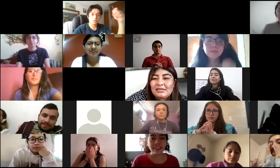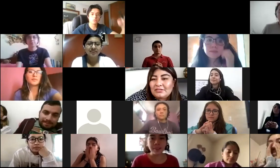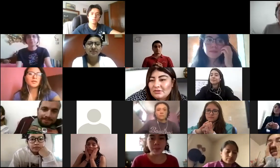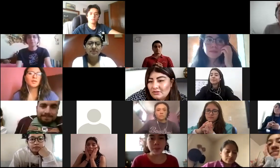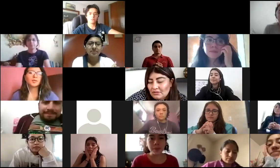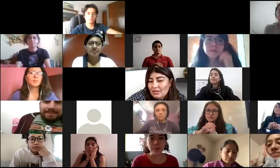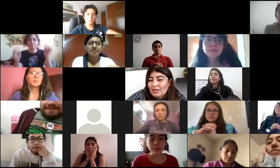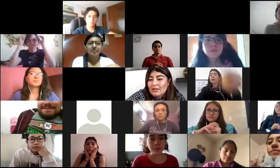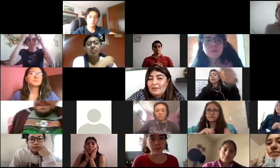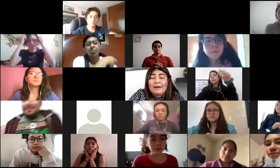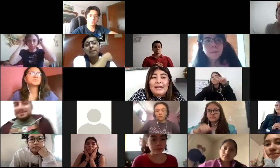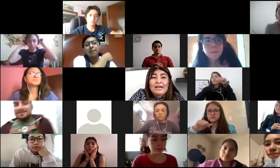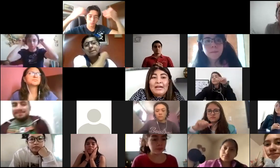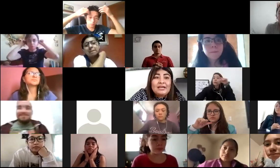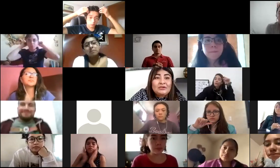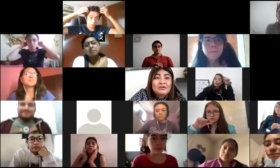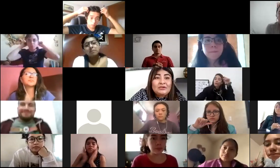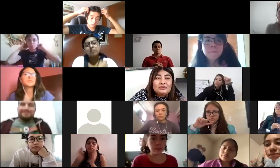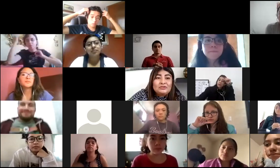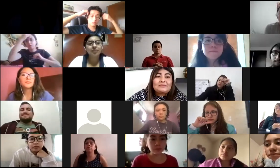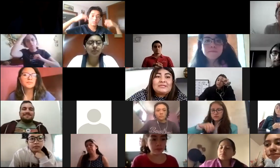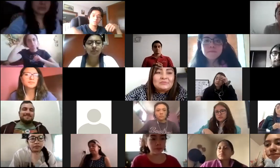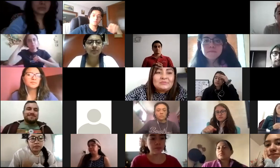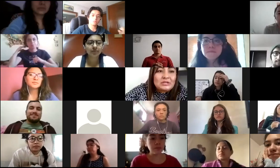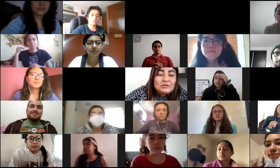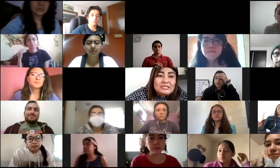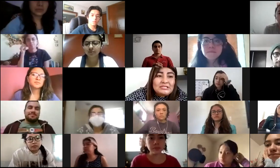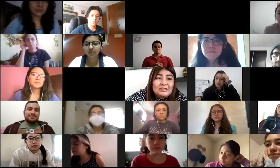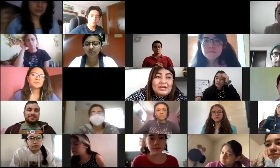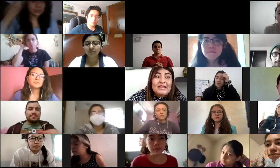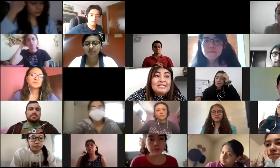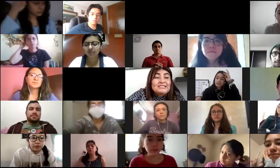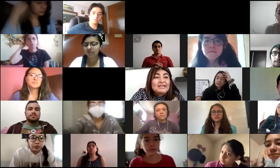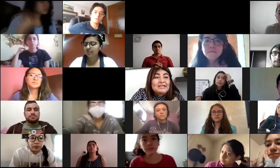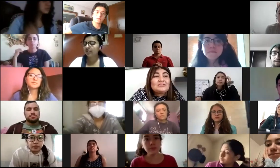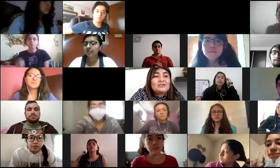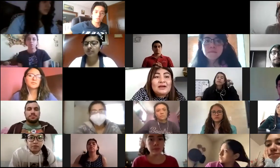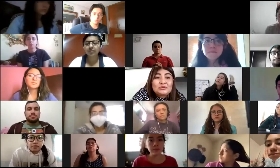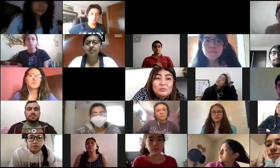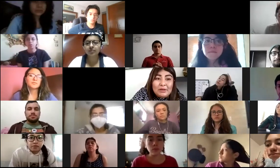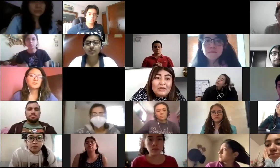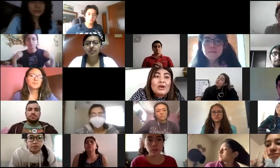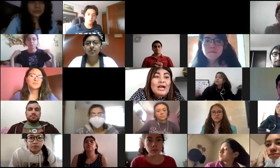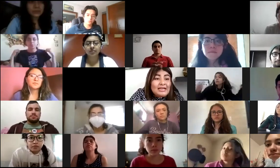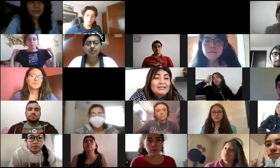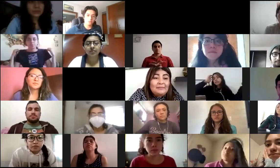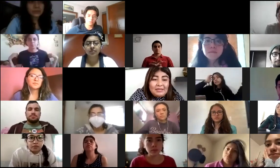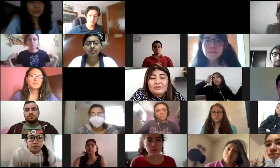chicos. Para que nosotros empecemos con esto, es necesario que antes de cada sesión hagamos un pequeño calentamiento. Así